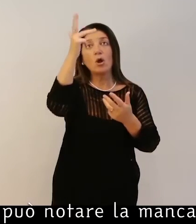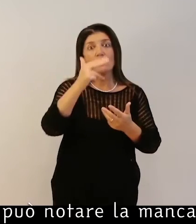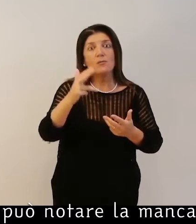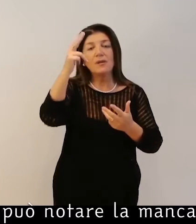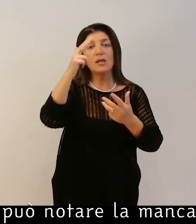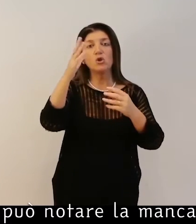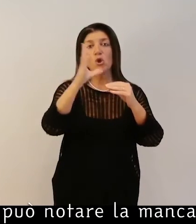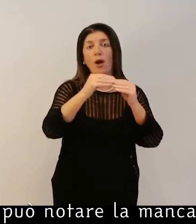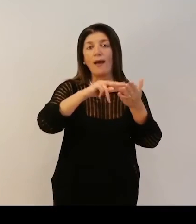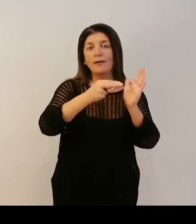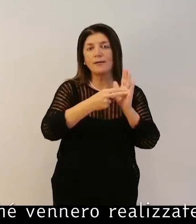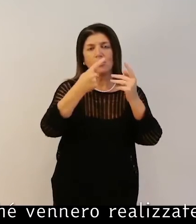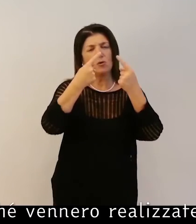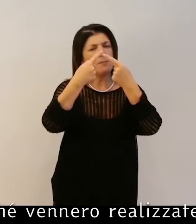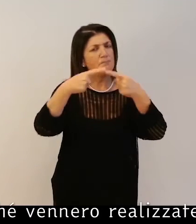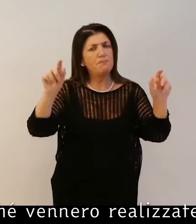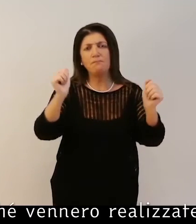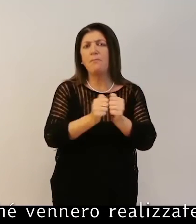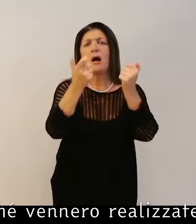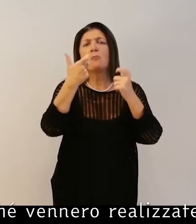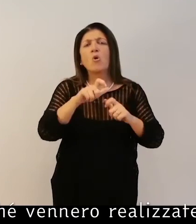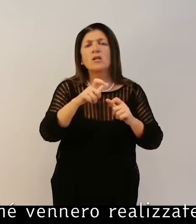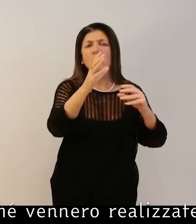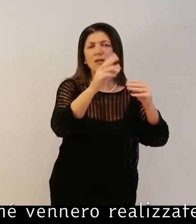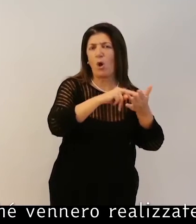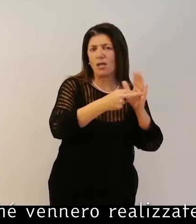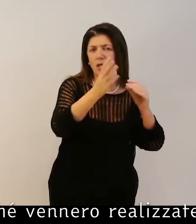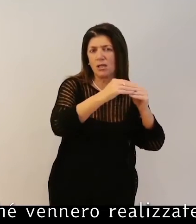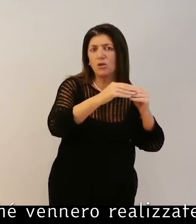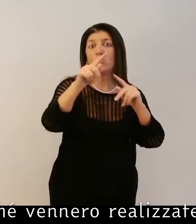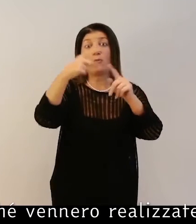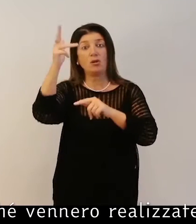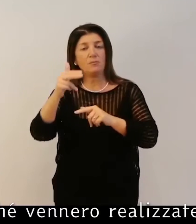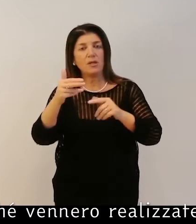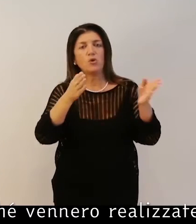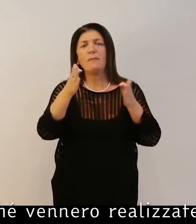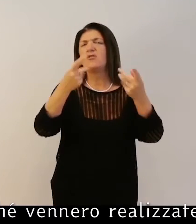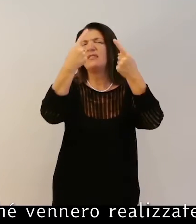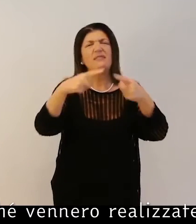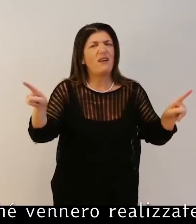architettura e decorazione, poiché vennero realizzate in periodi differenti.